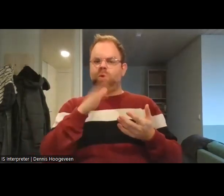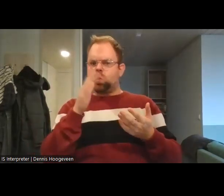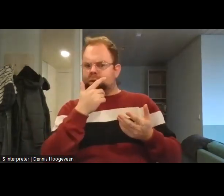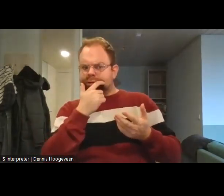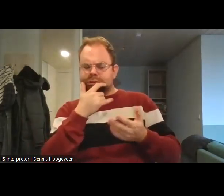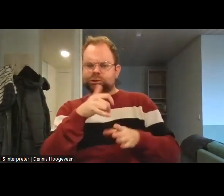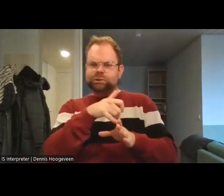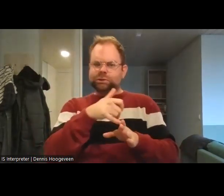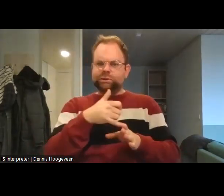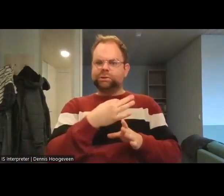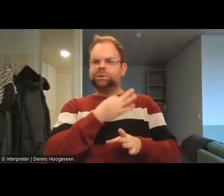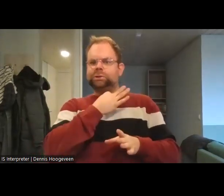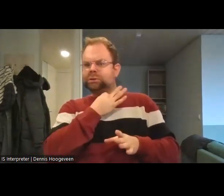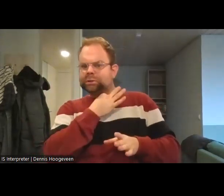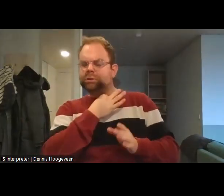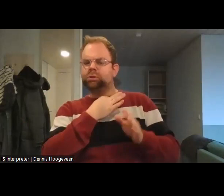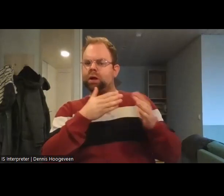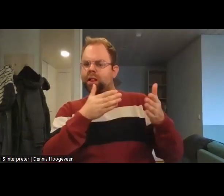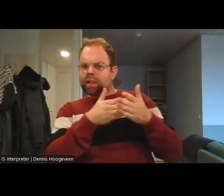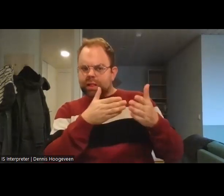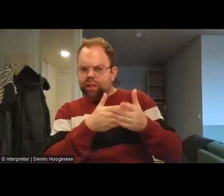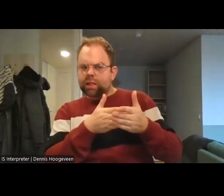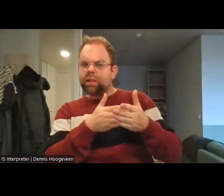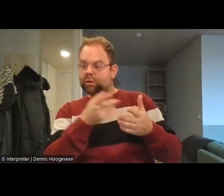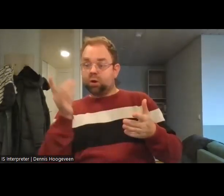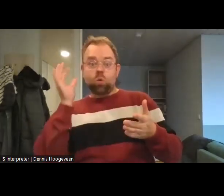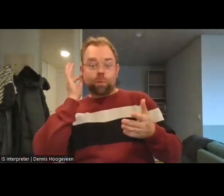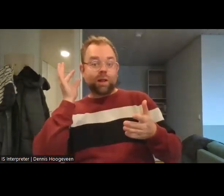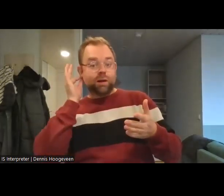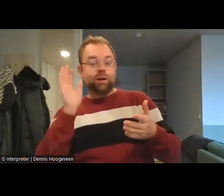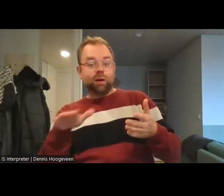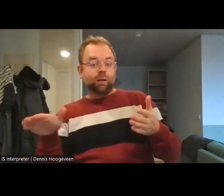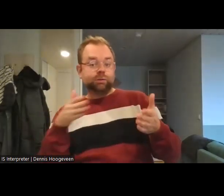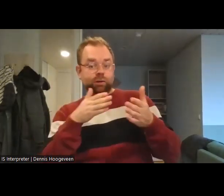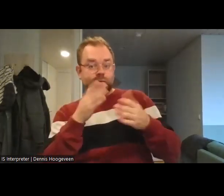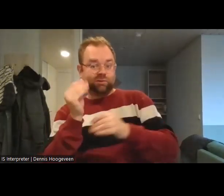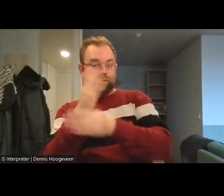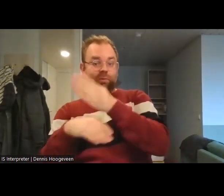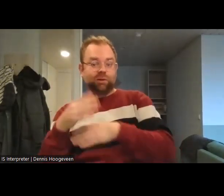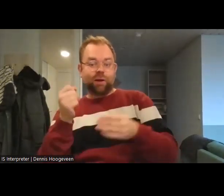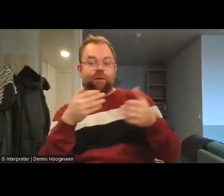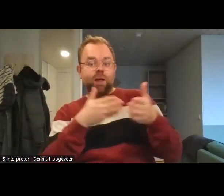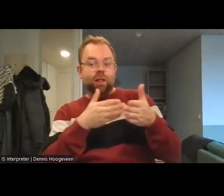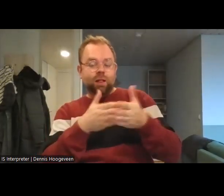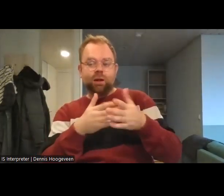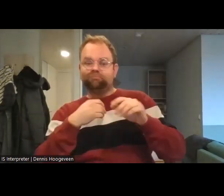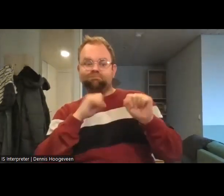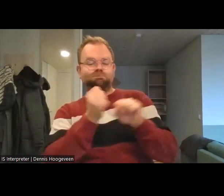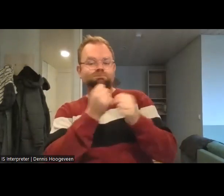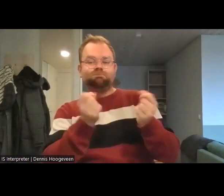aux services, et aussi les bonnes pratiques, par exemple, comment conduire